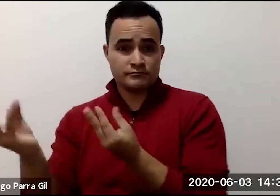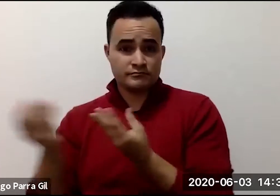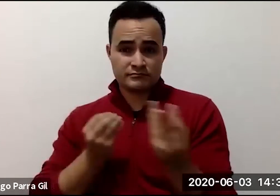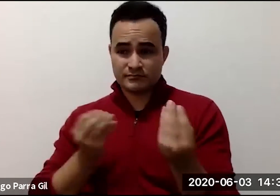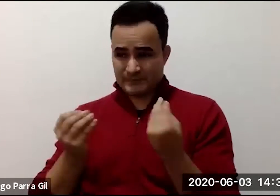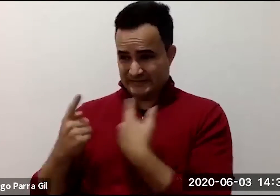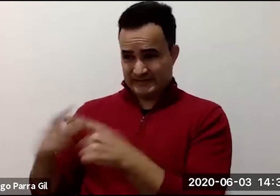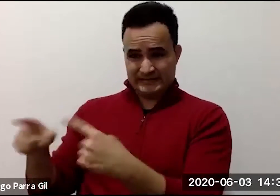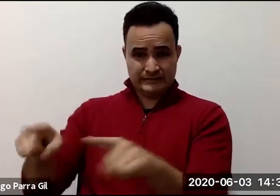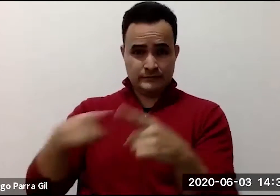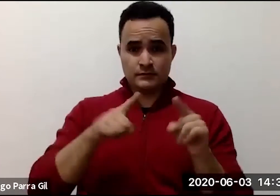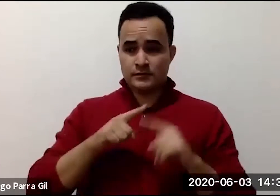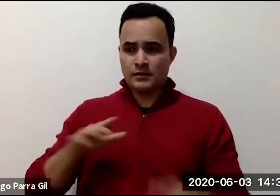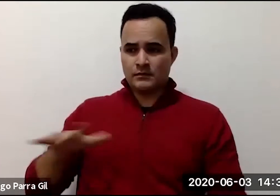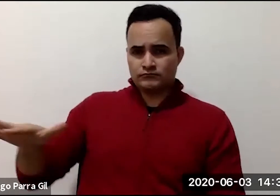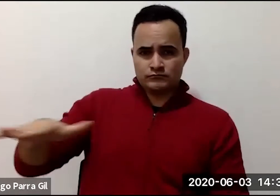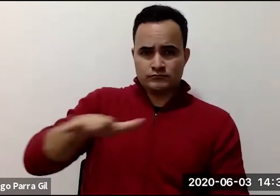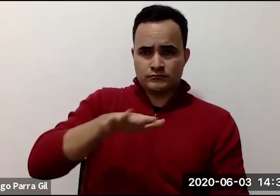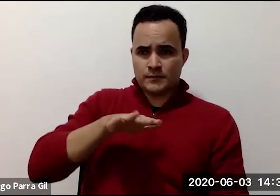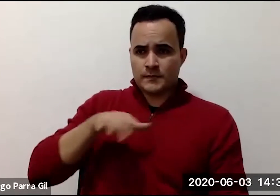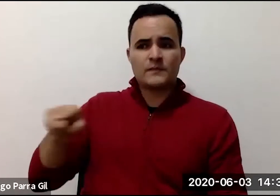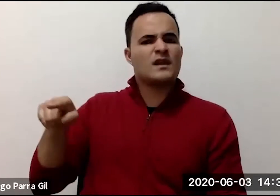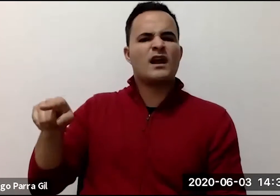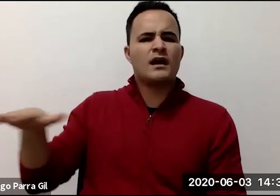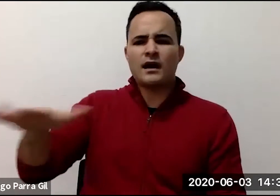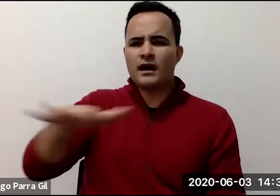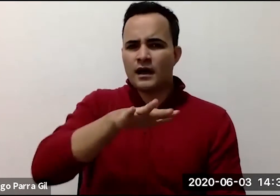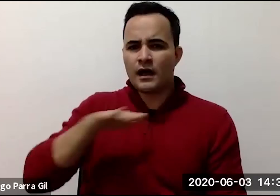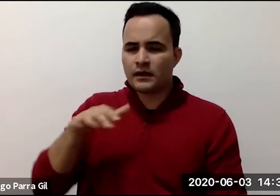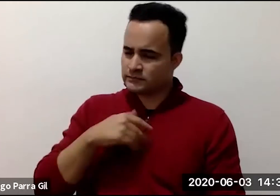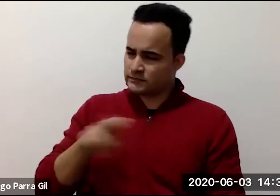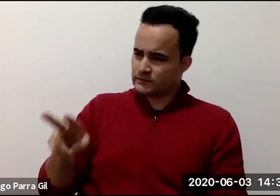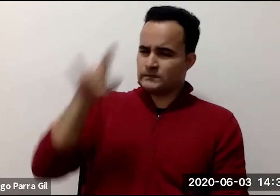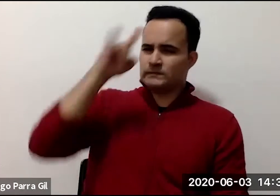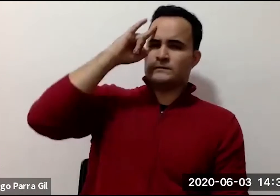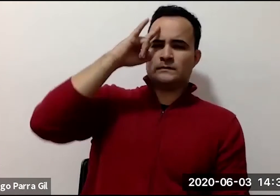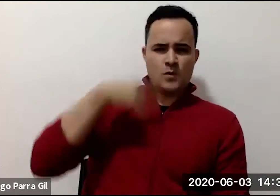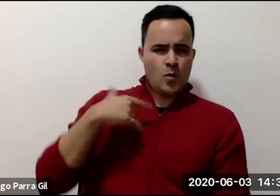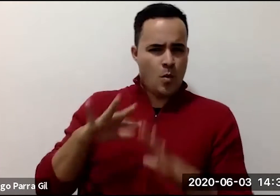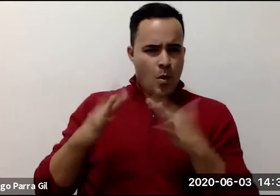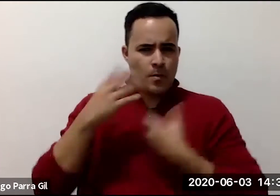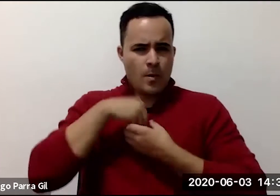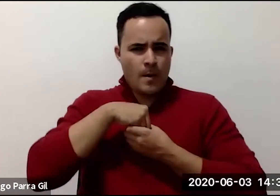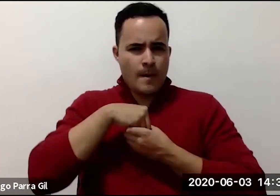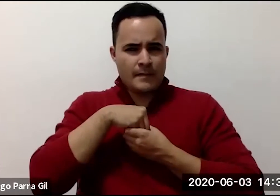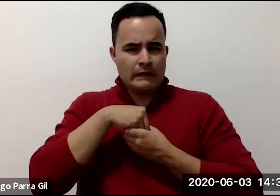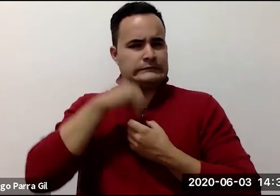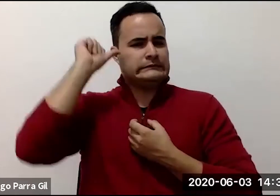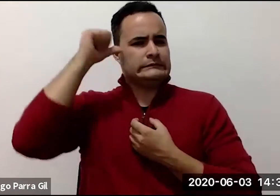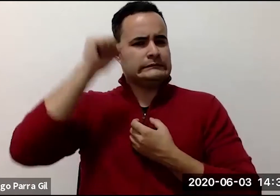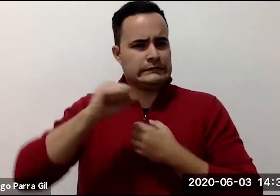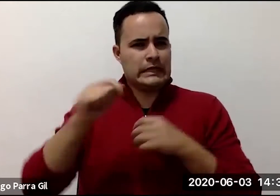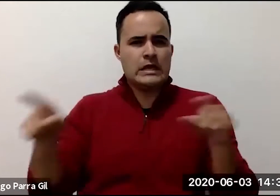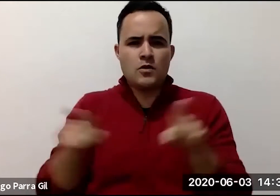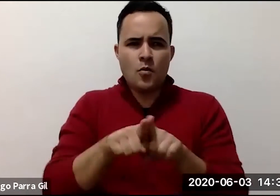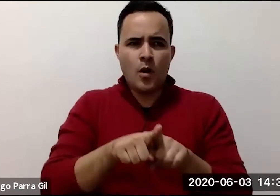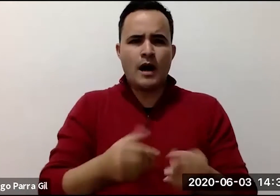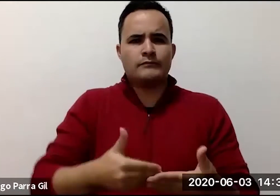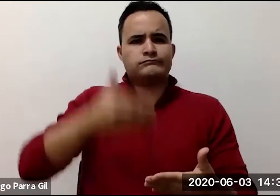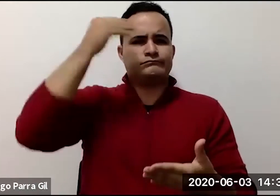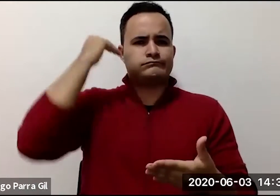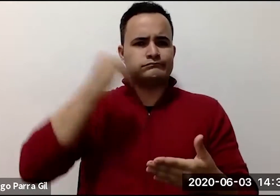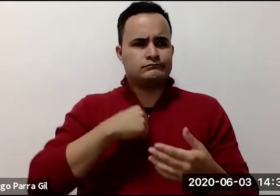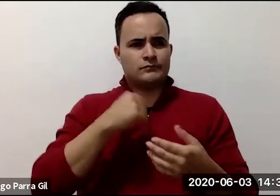y nos rememoran esos espacios de encierro, las instituciones carcelarias, al interior de